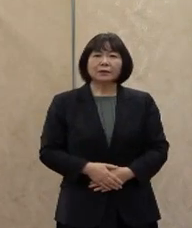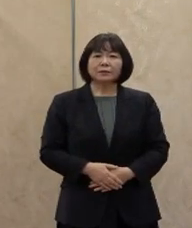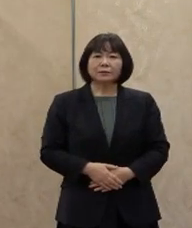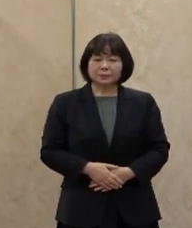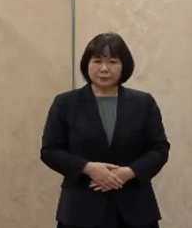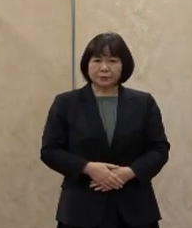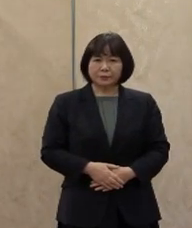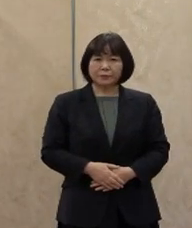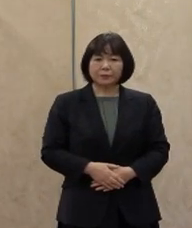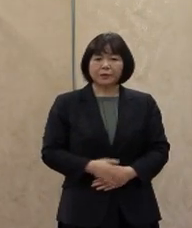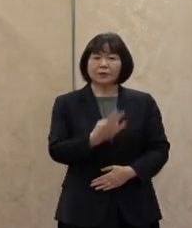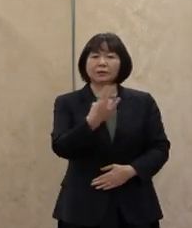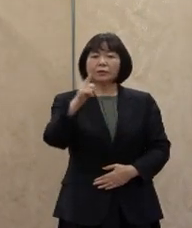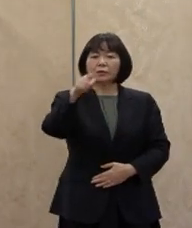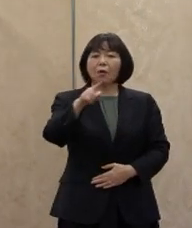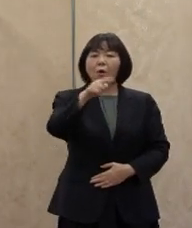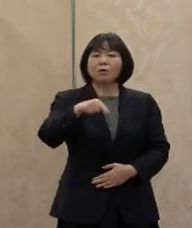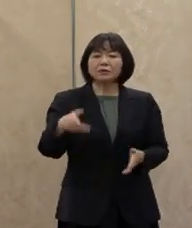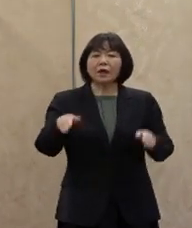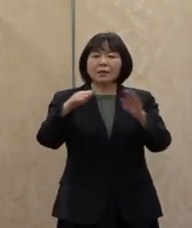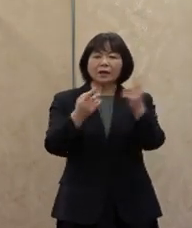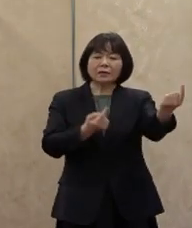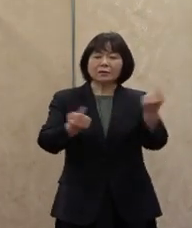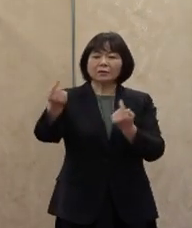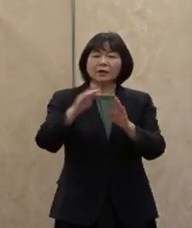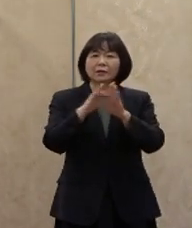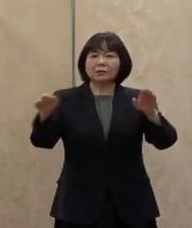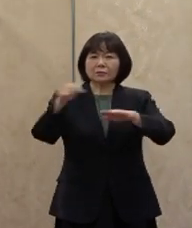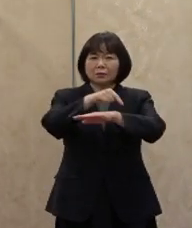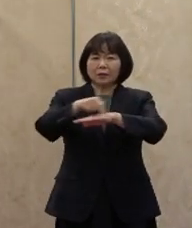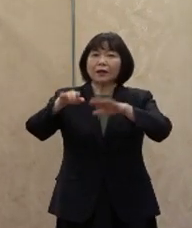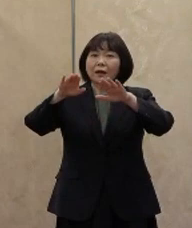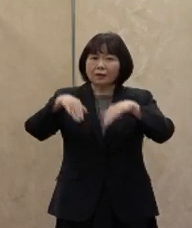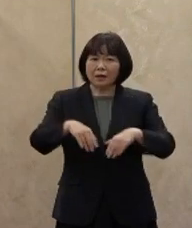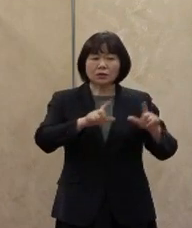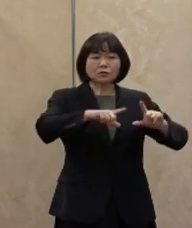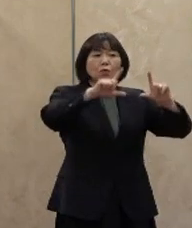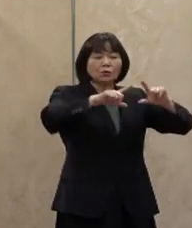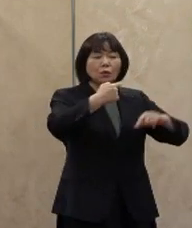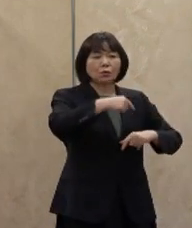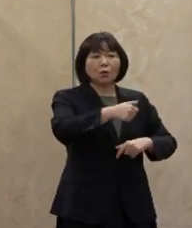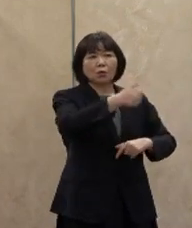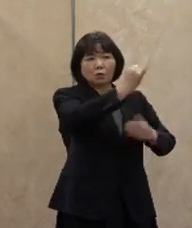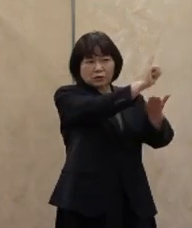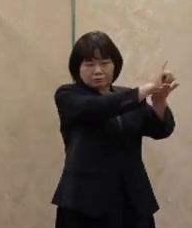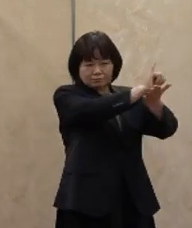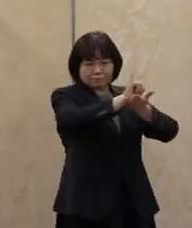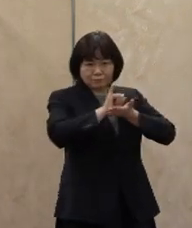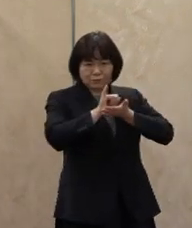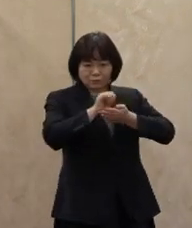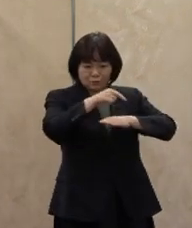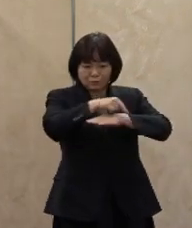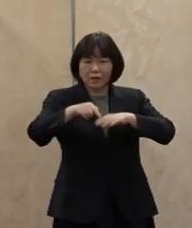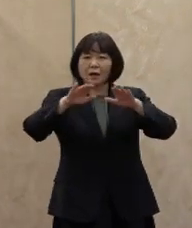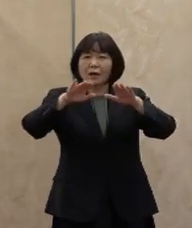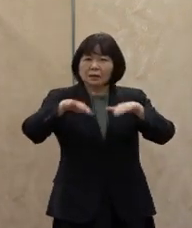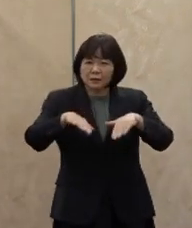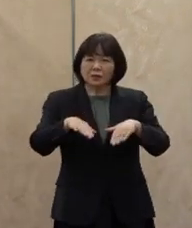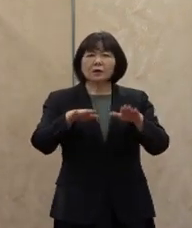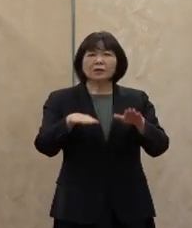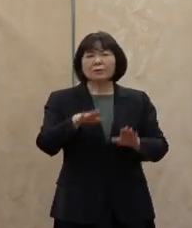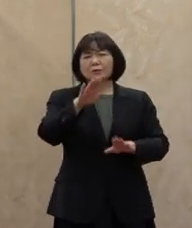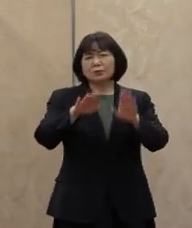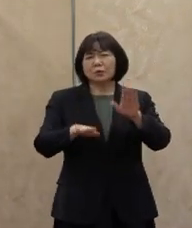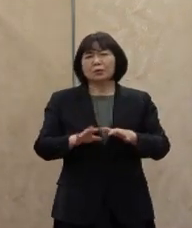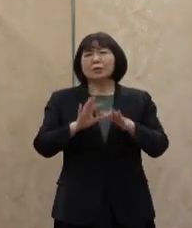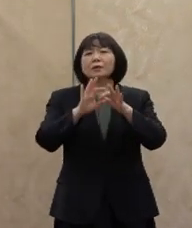センターにお越しをいただいてやる予定をしておりました。また東京の講師の方もお越しいただく予定でしたが、原則この状況で